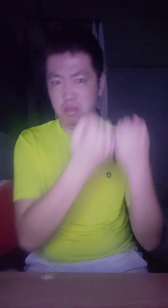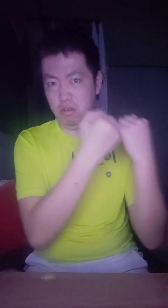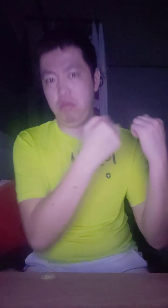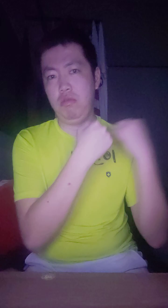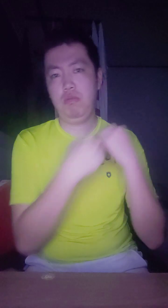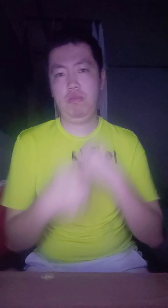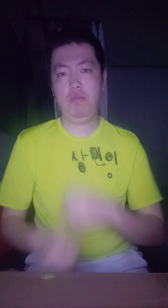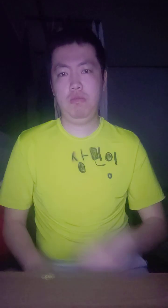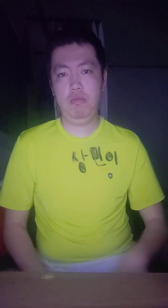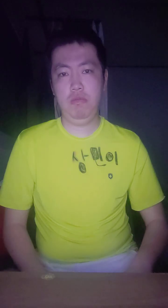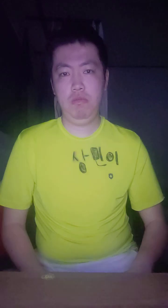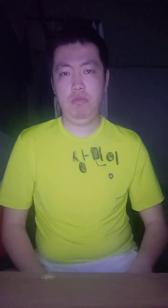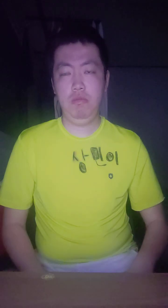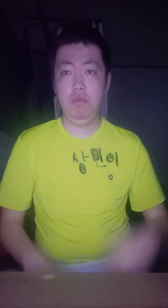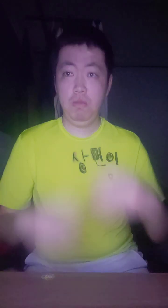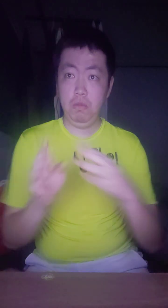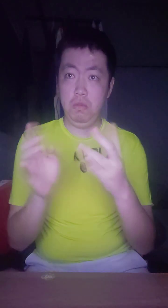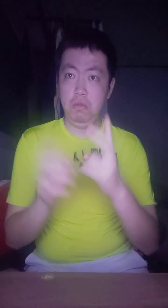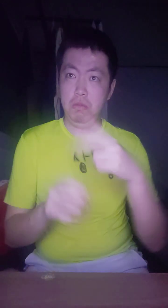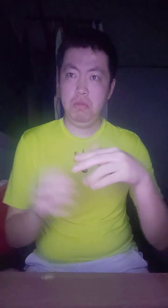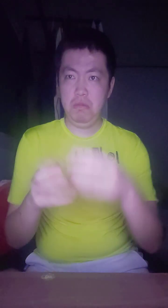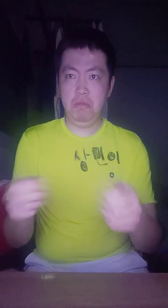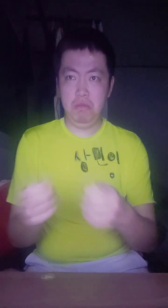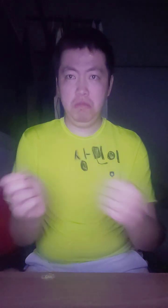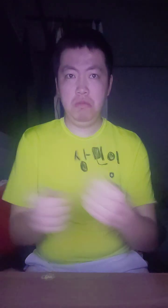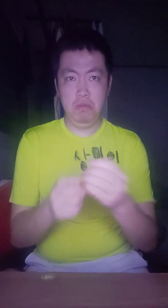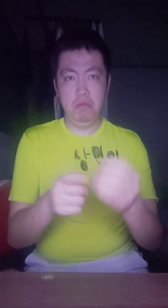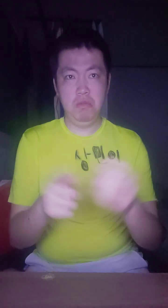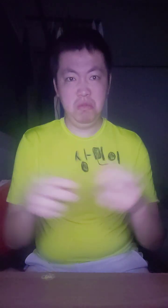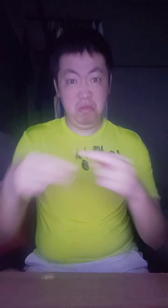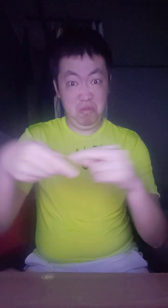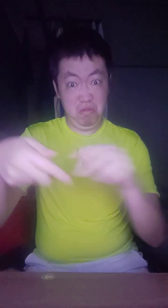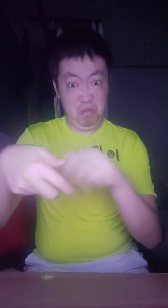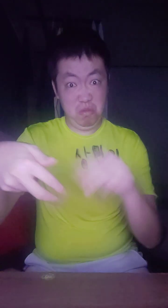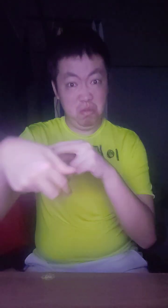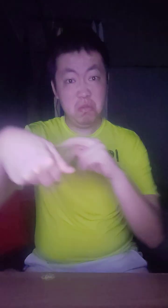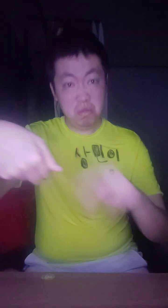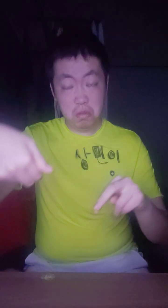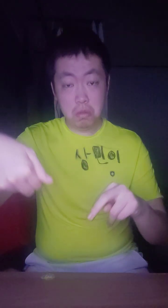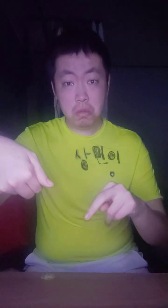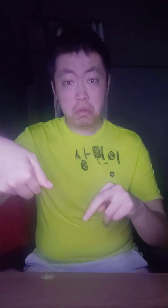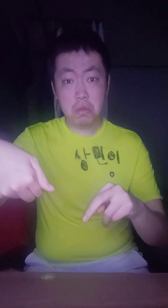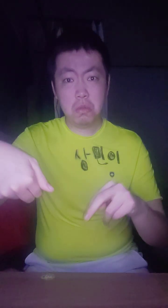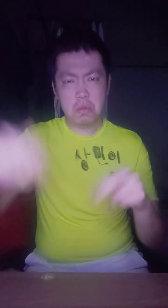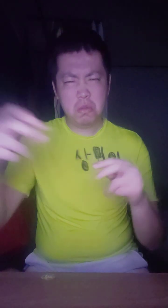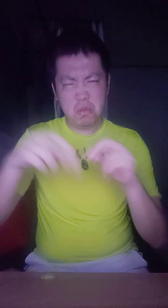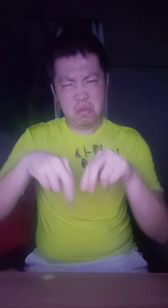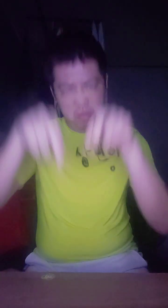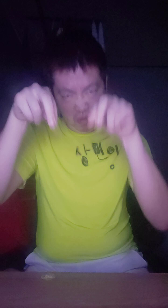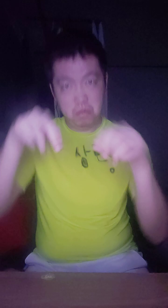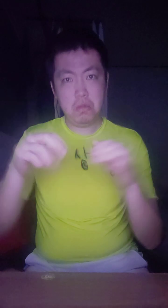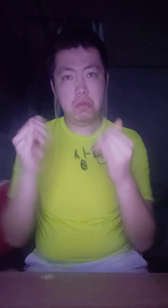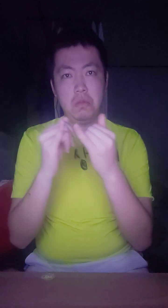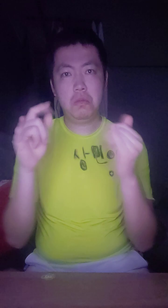했습니다. 한전은 이삿짐센터 차량이 전신주 고압선을 건드리면서 정전이 발생한 것으로 추정하고